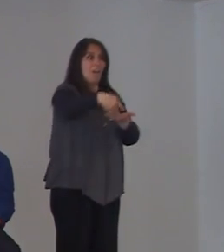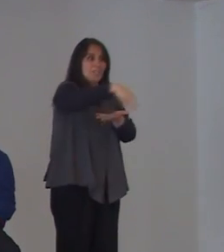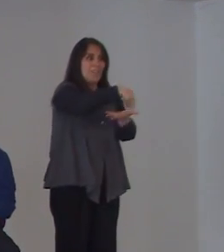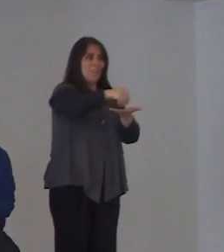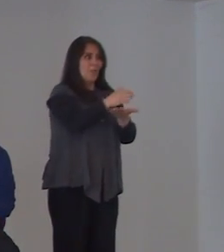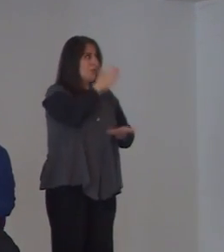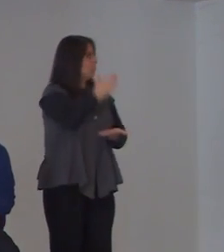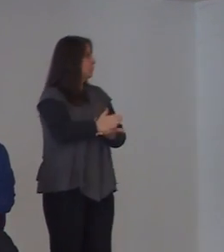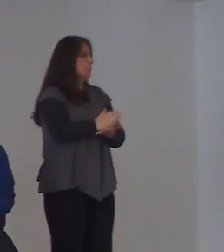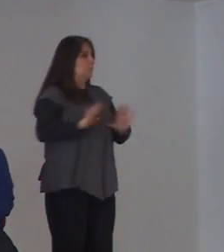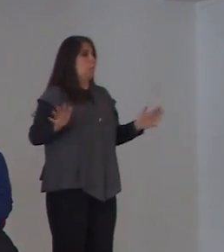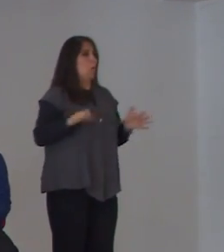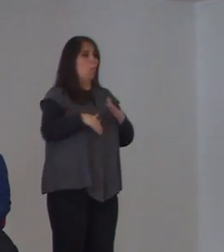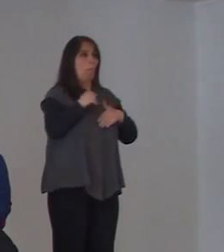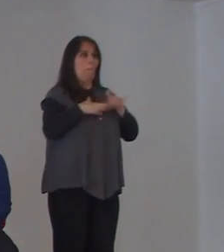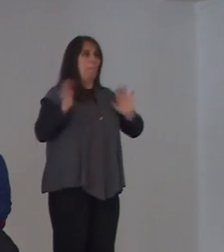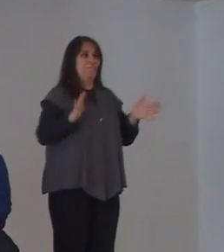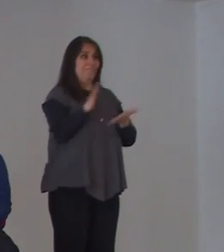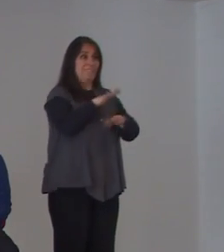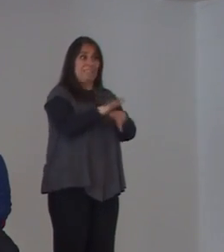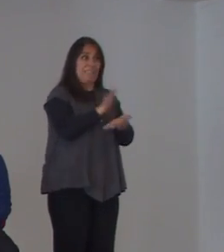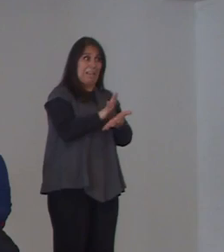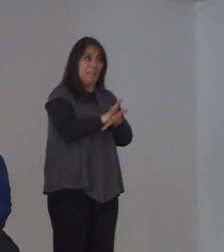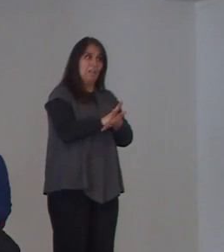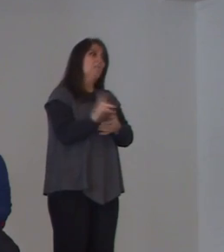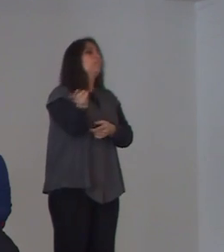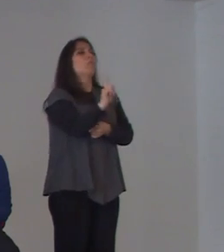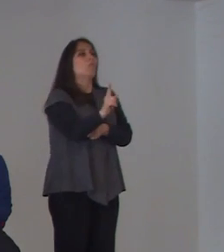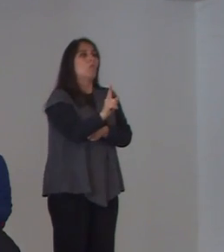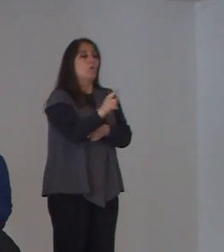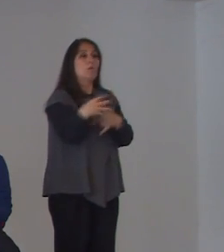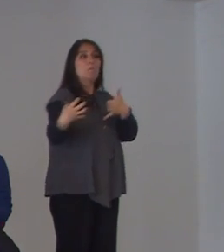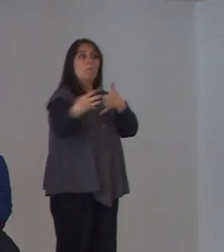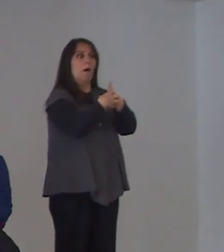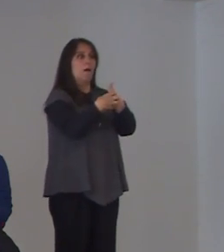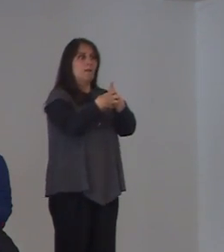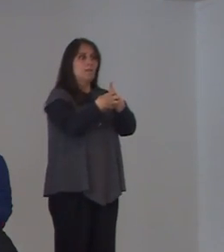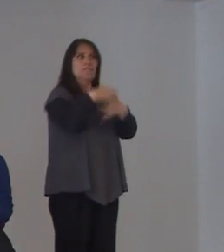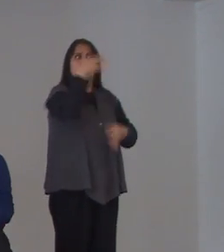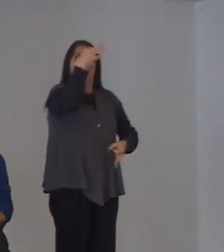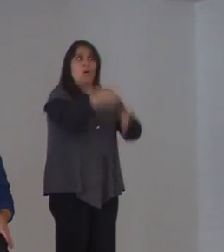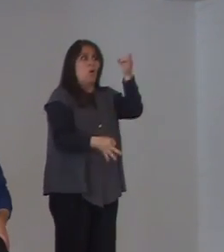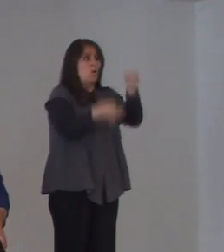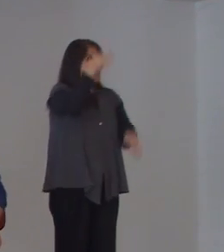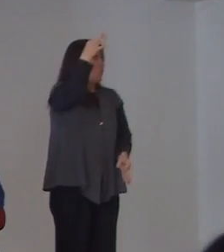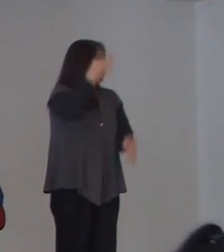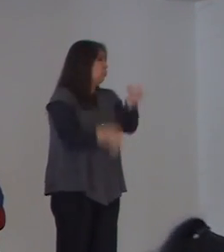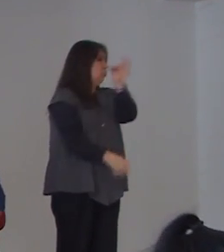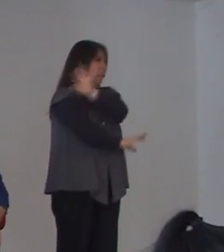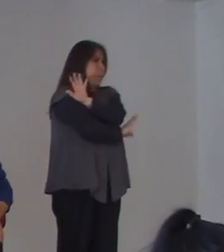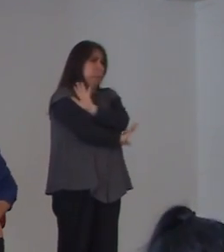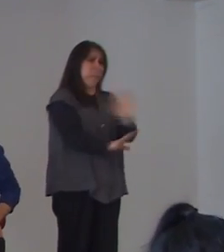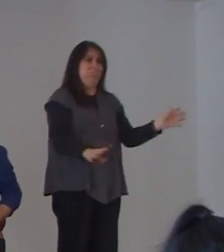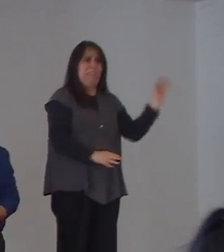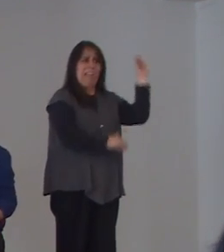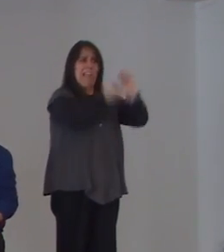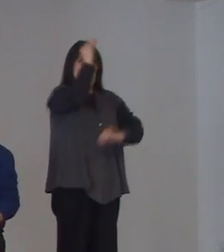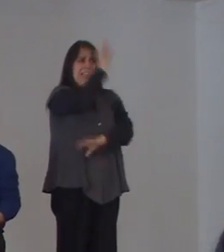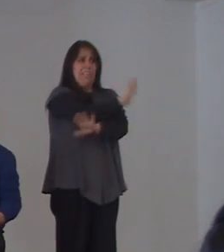encontrado. Estamos en un país tremendamente injusto y con una marca de violencia muy